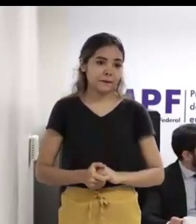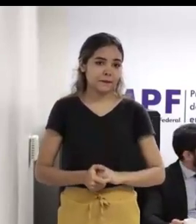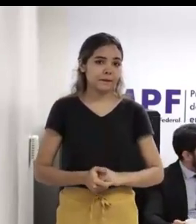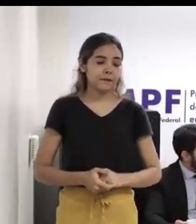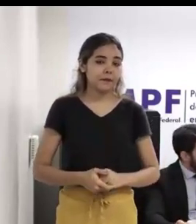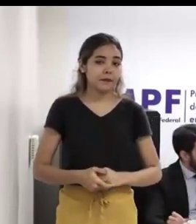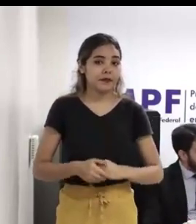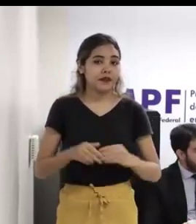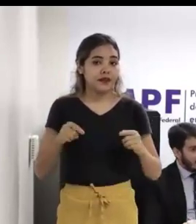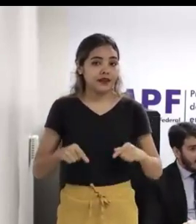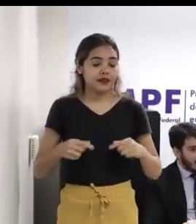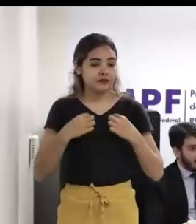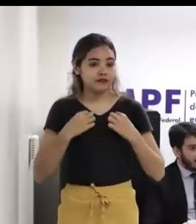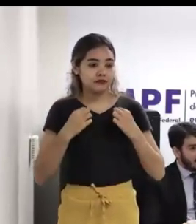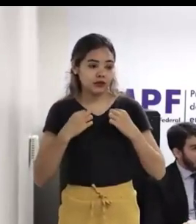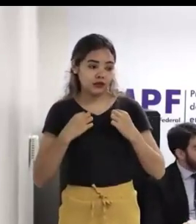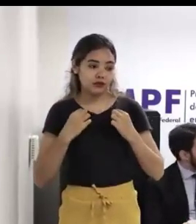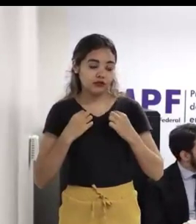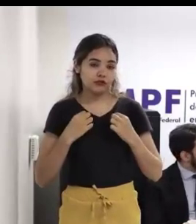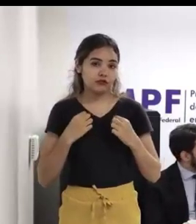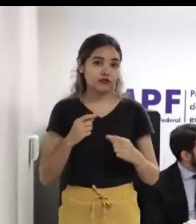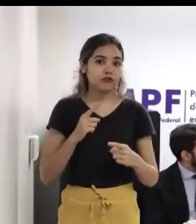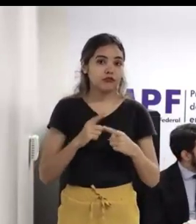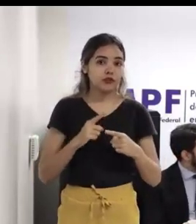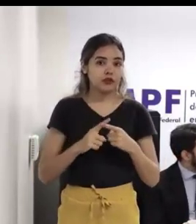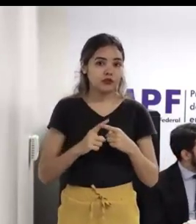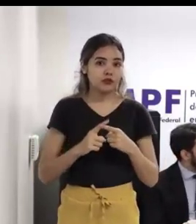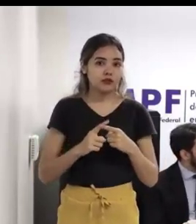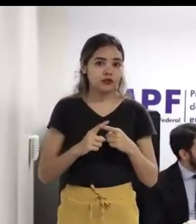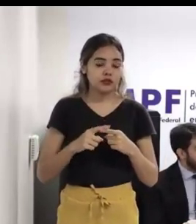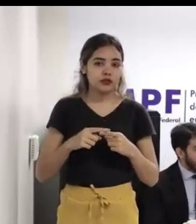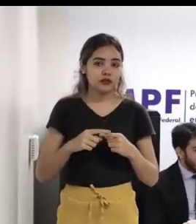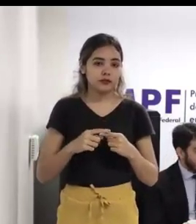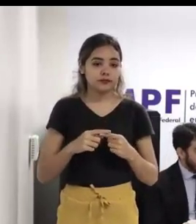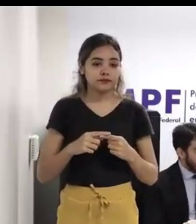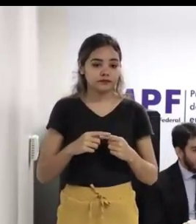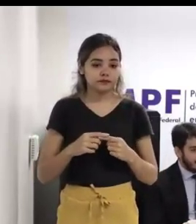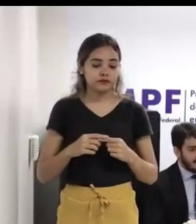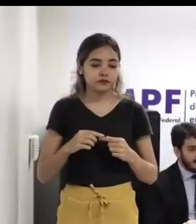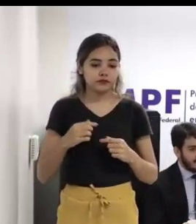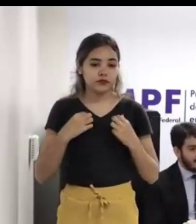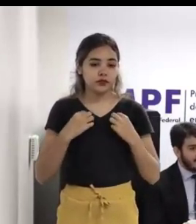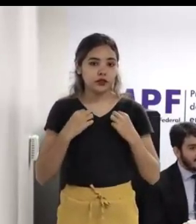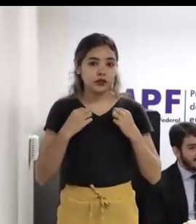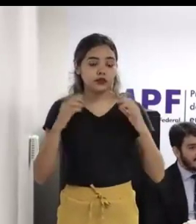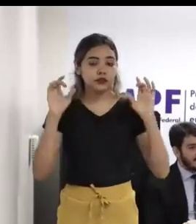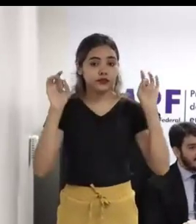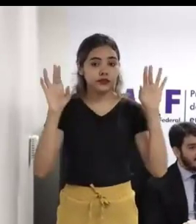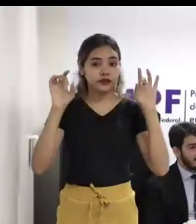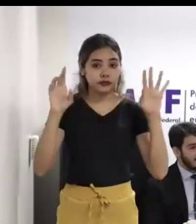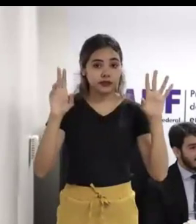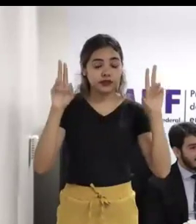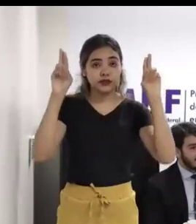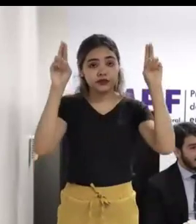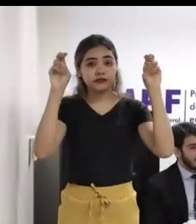né o governo federal ele faz várias campanhas de divulgação sobre várias temáticas e